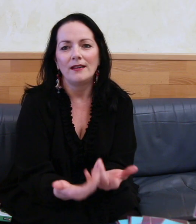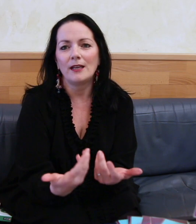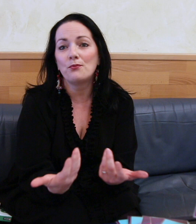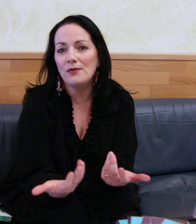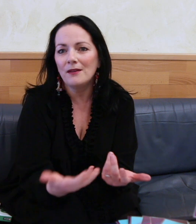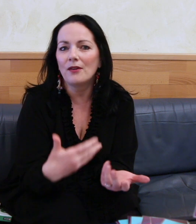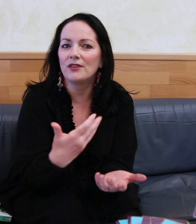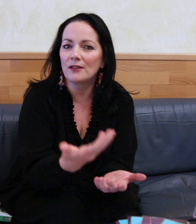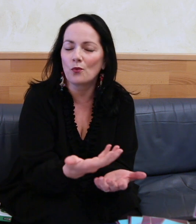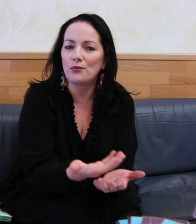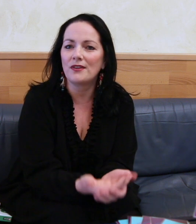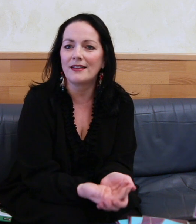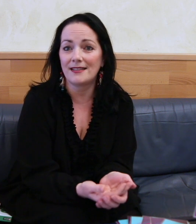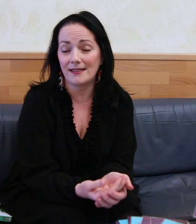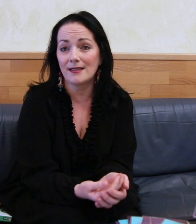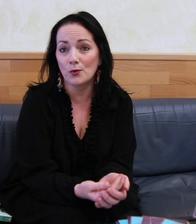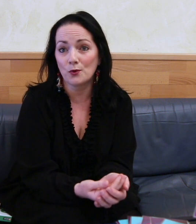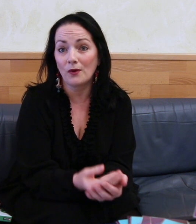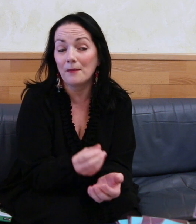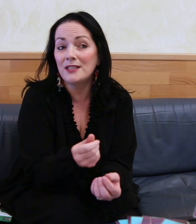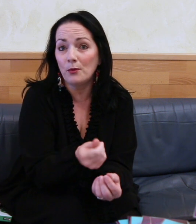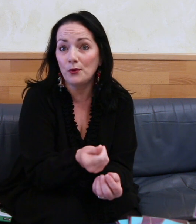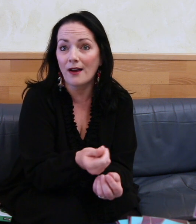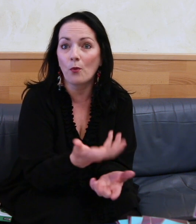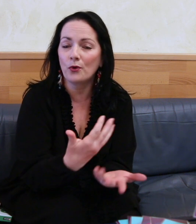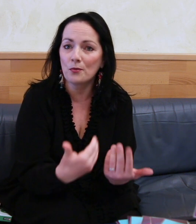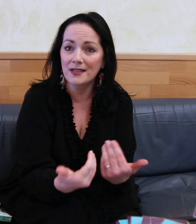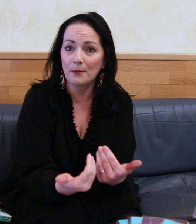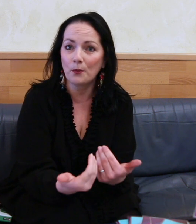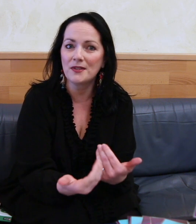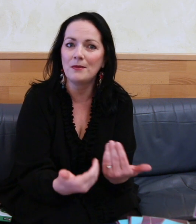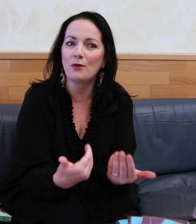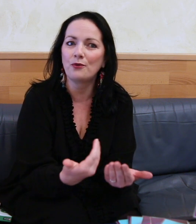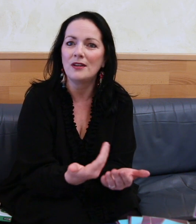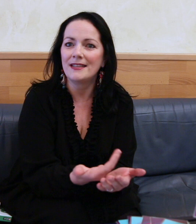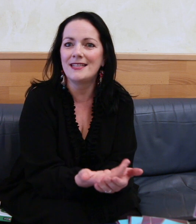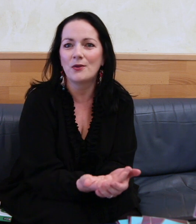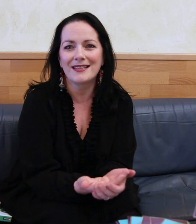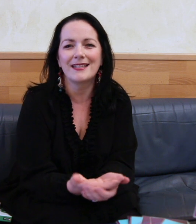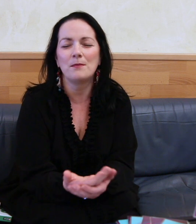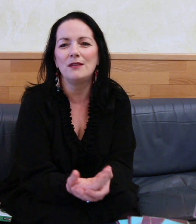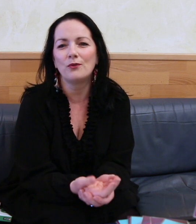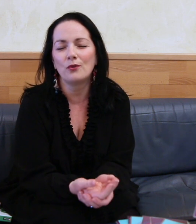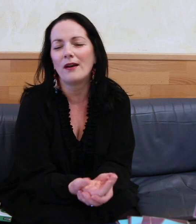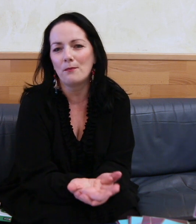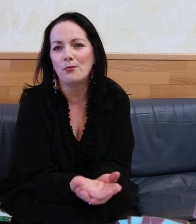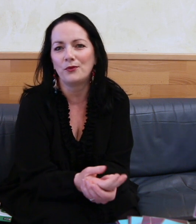Et puis viendront plus tard les signes des émotions, un petit peu plus tard. On peut commencer à les proposer, mais l'enfant n'y sera réceptif qu'un peu plus